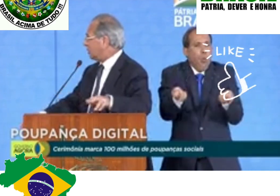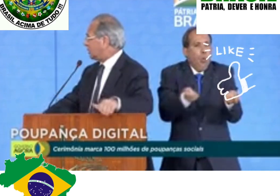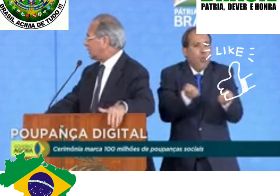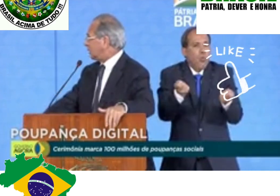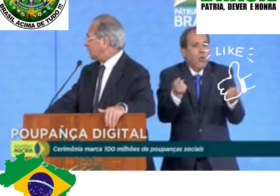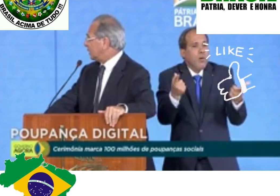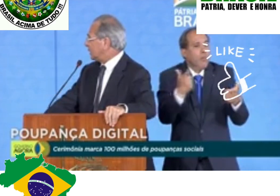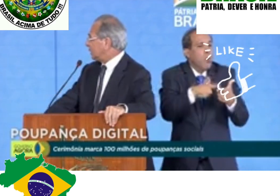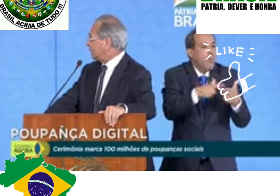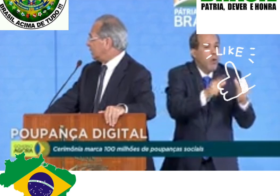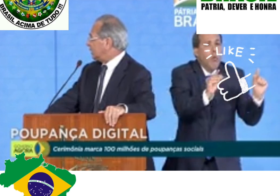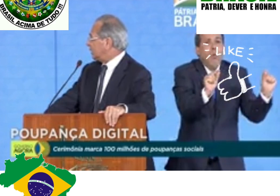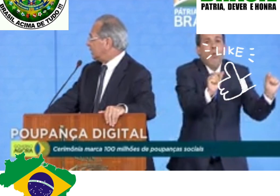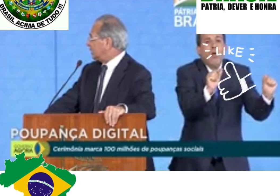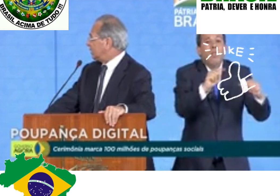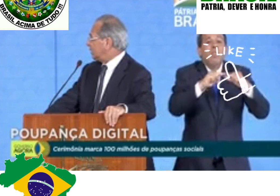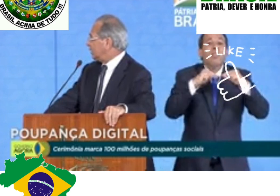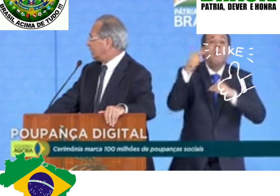que vai acontecer